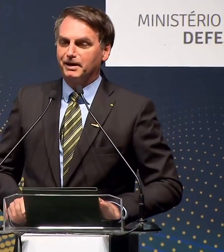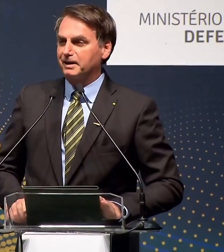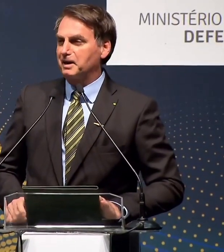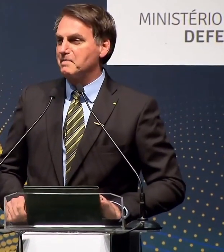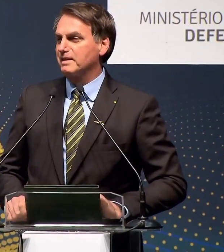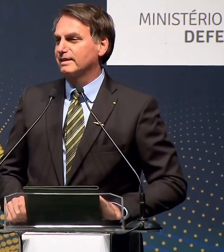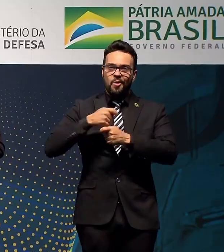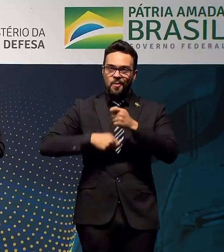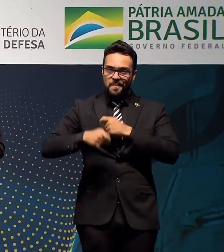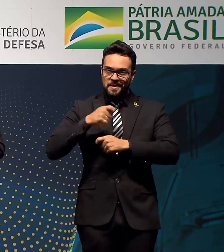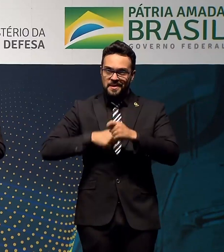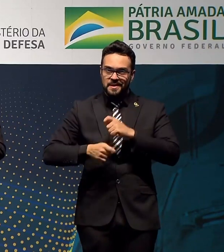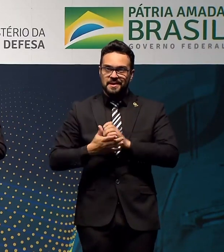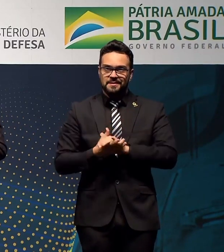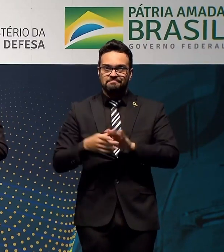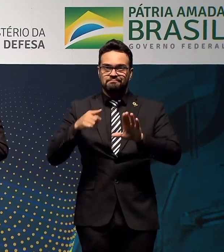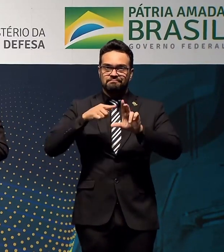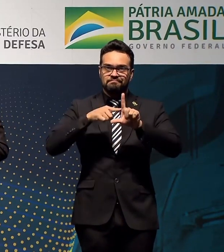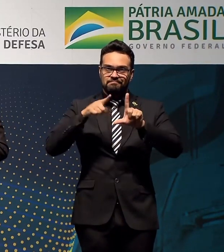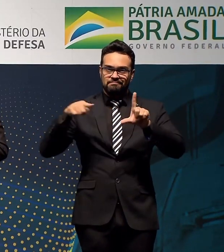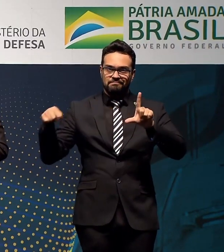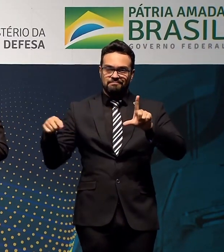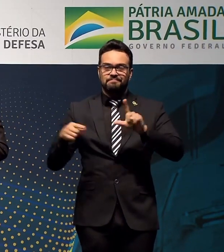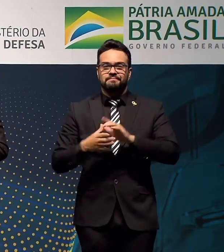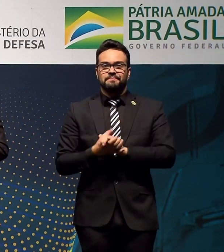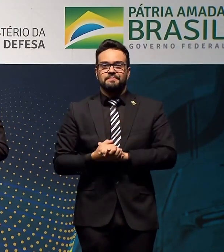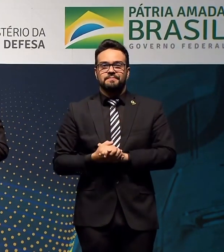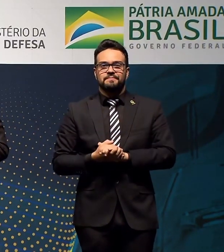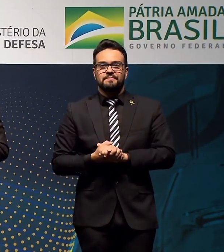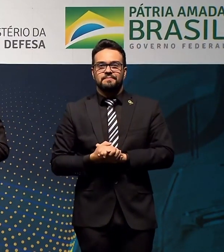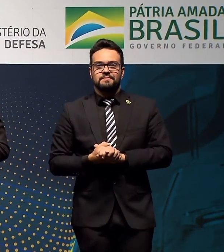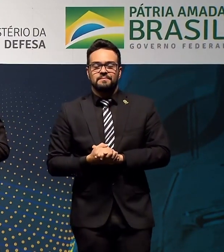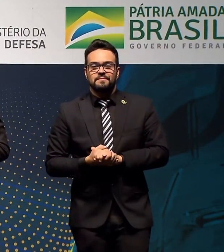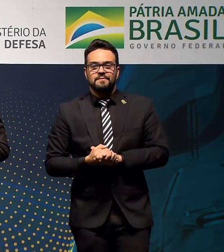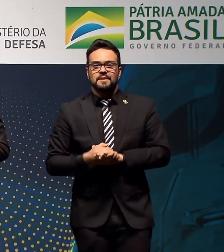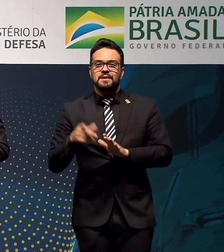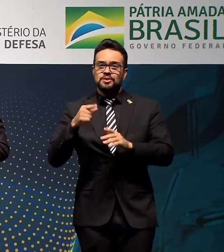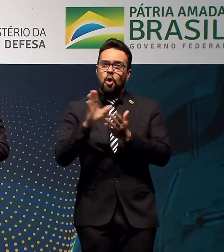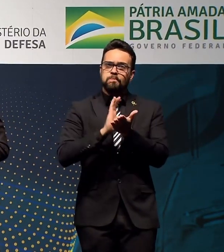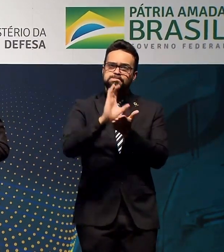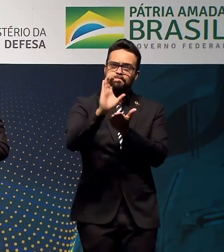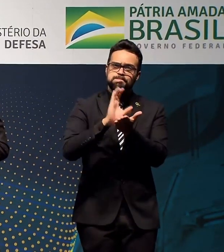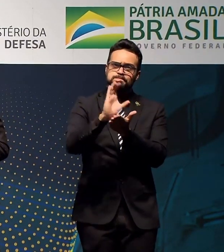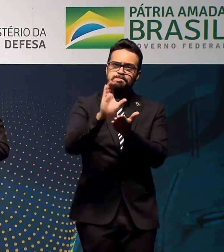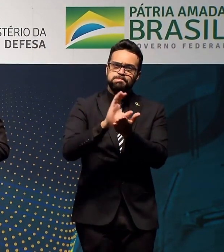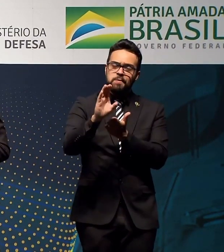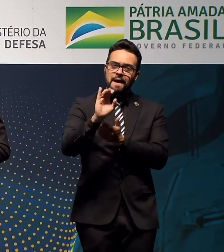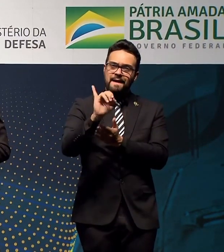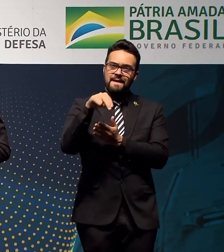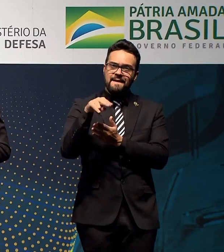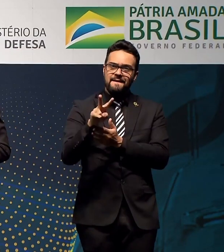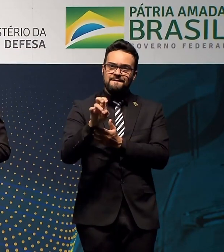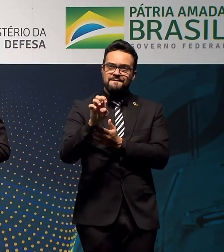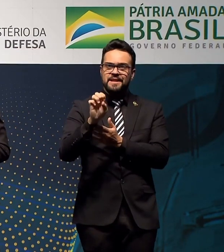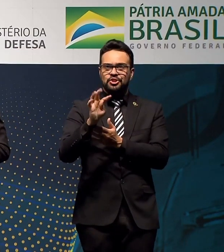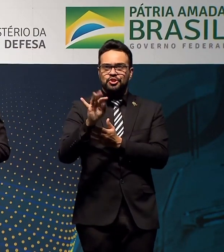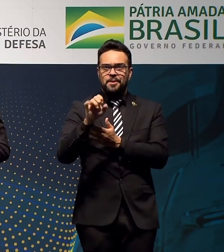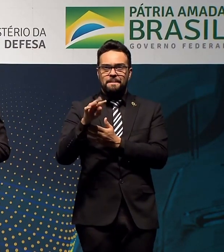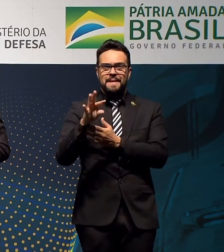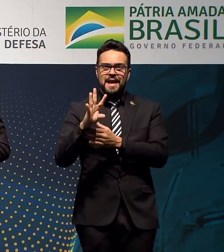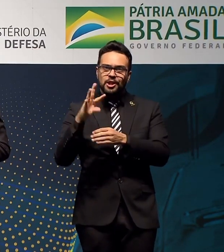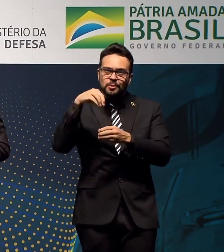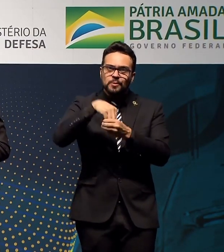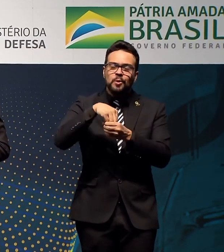modernos submarinos. Mais que investimento, essa é a garantia da nossa liberdade e da